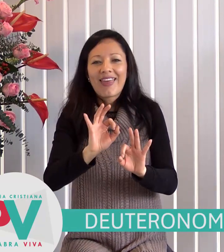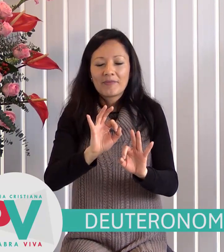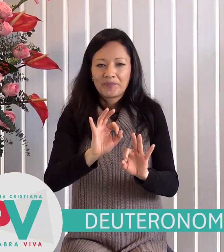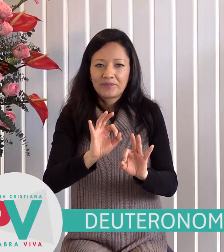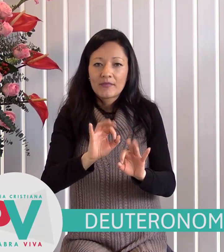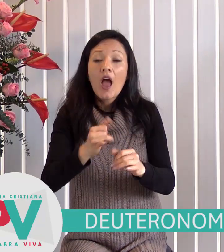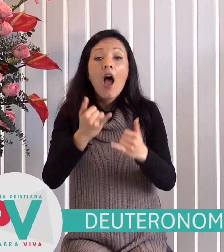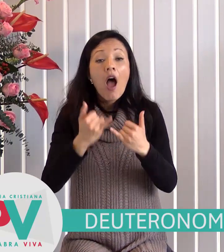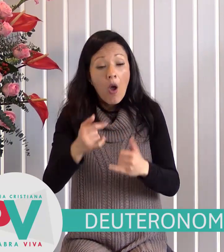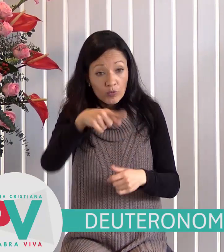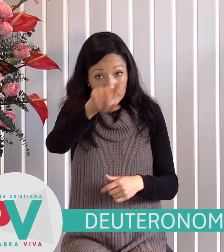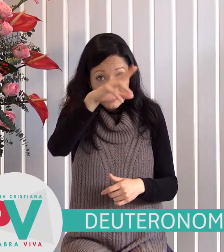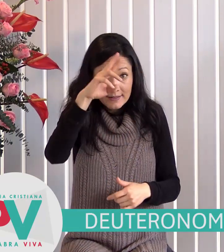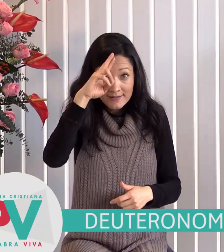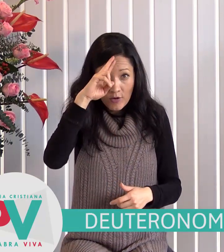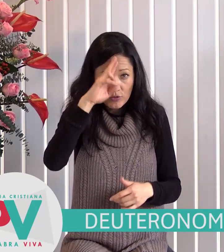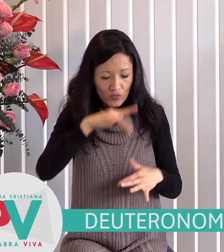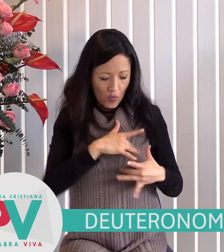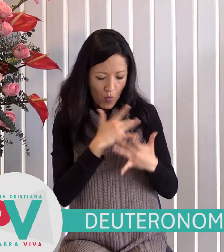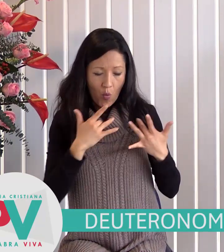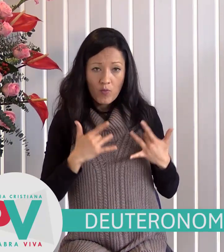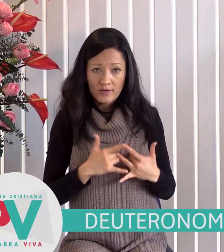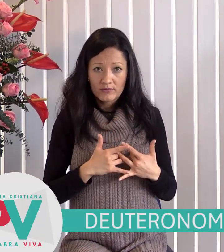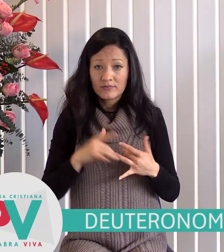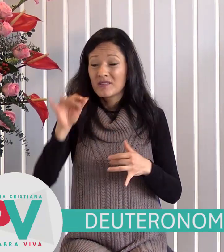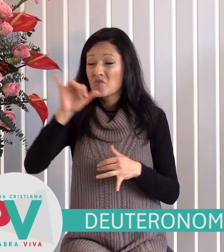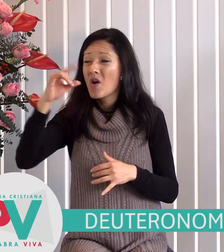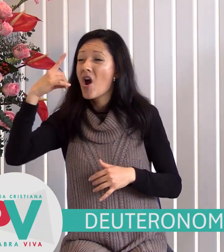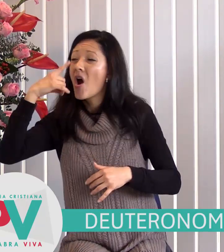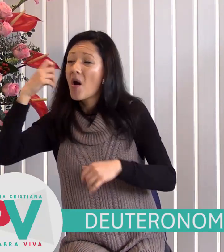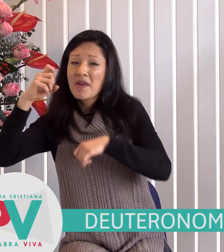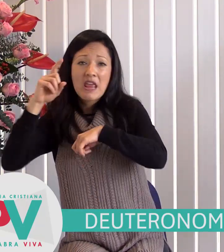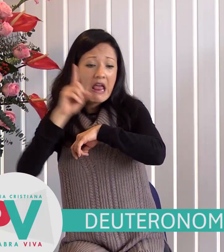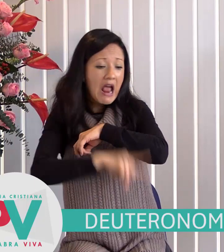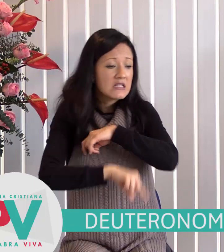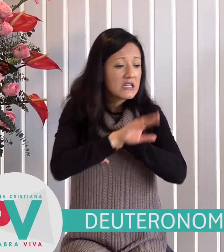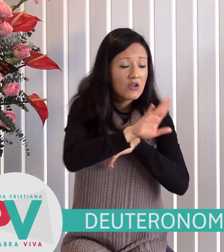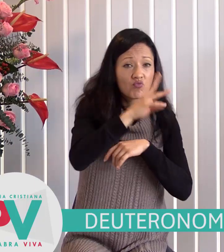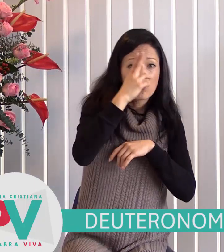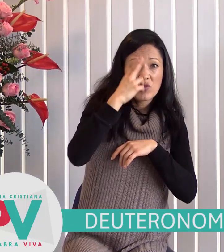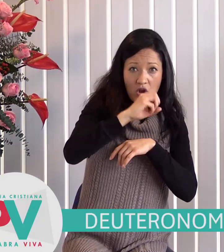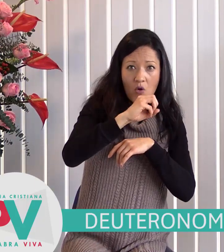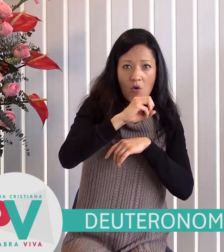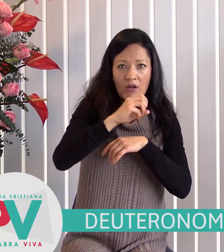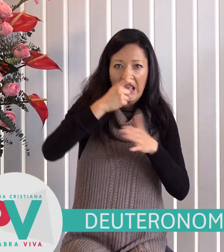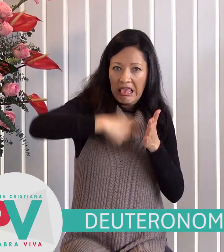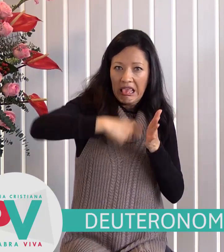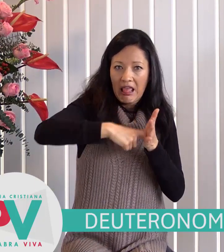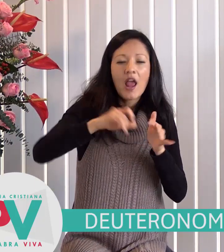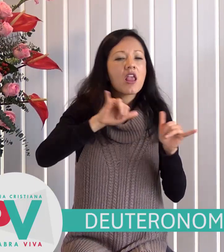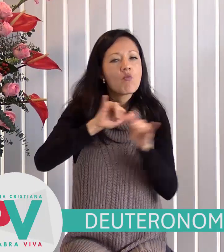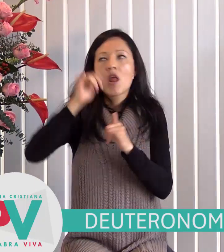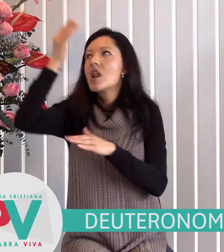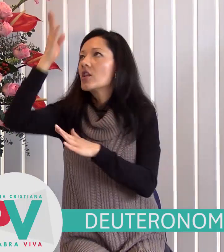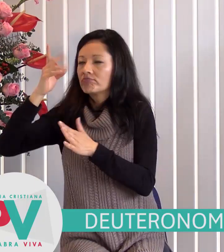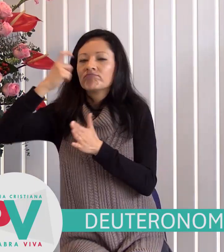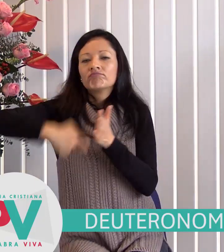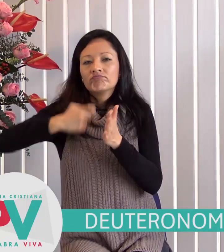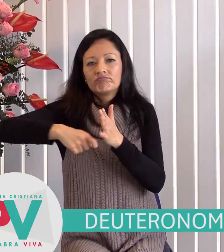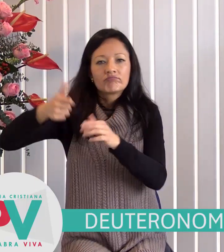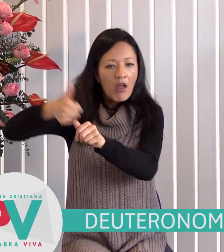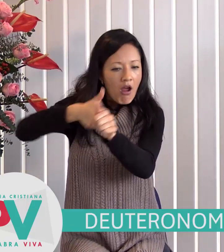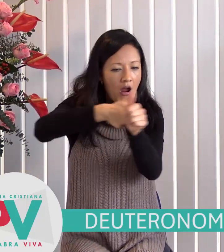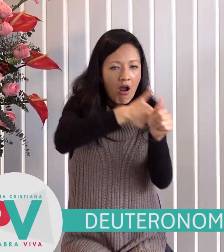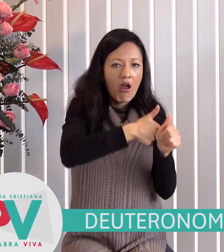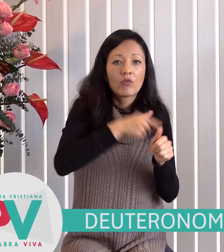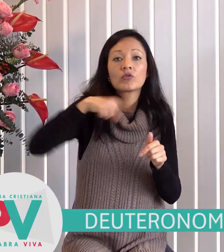Reconoce asimismo en tu corazón que como castiga el hombre a su hijo, así Jehová Dios te castiga. Guardarás pues los mandamientos de Jehová